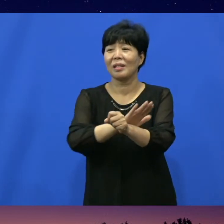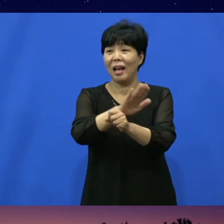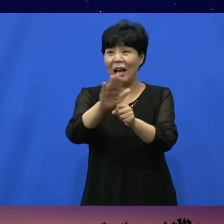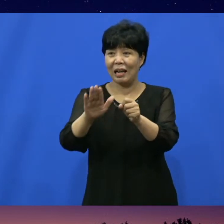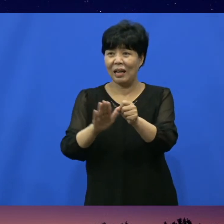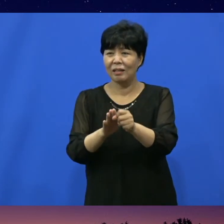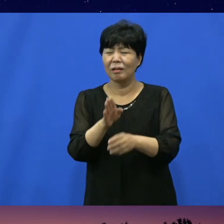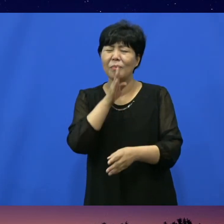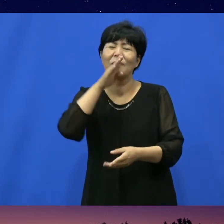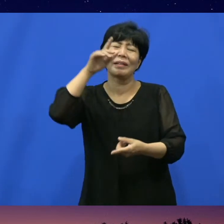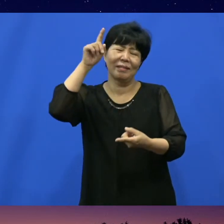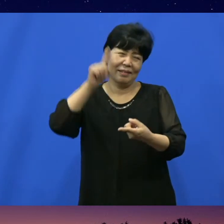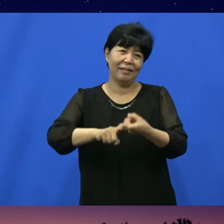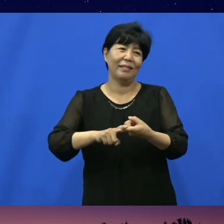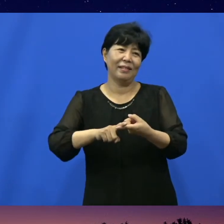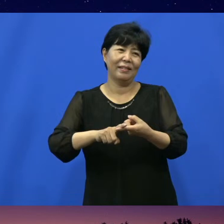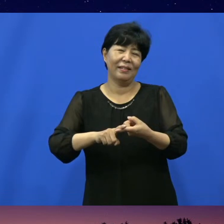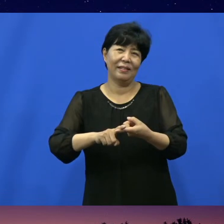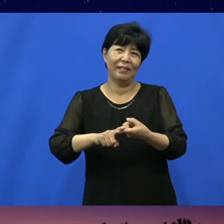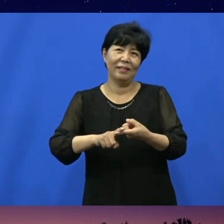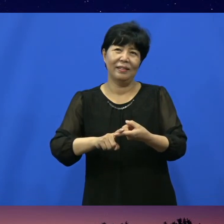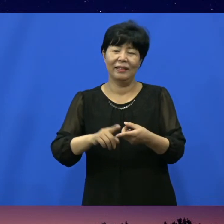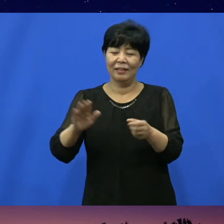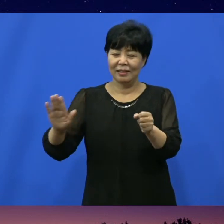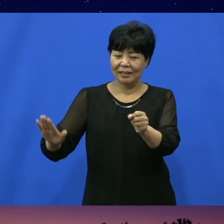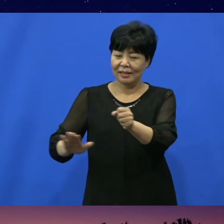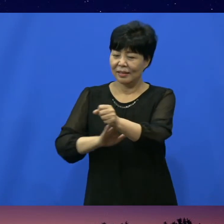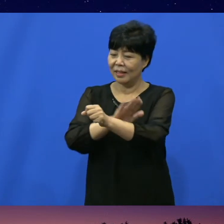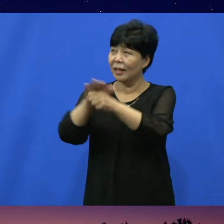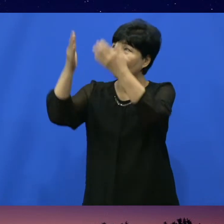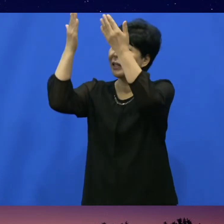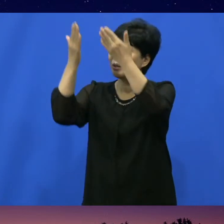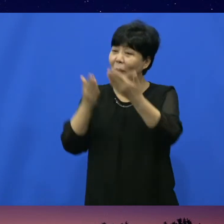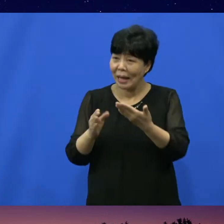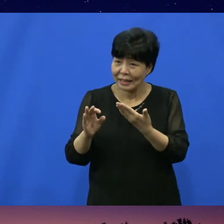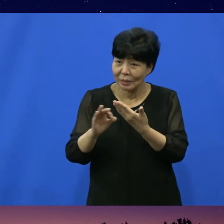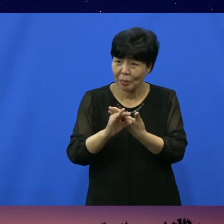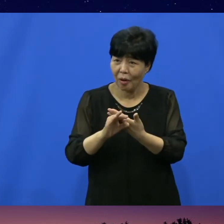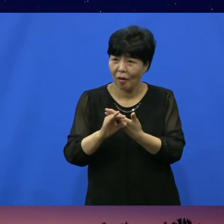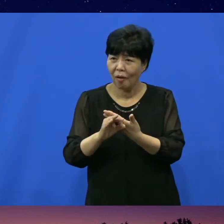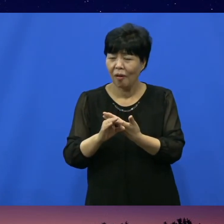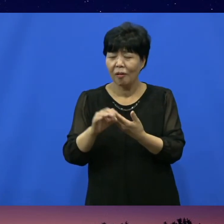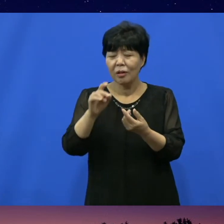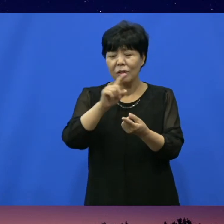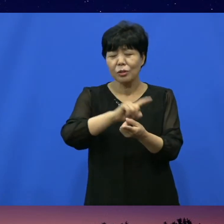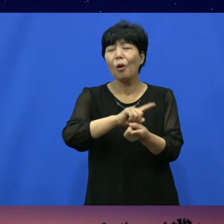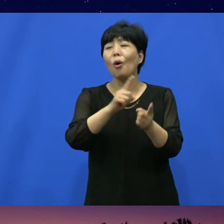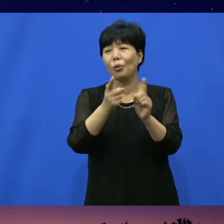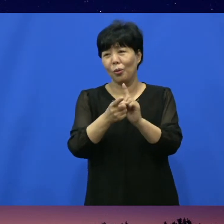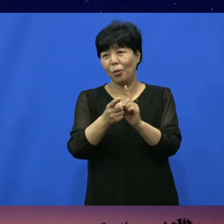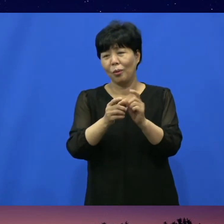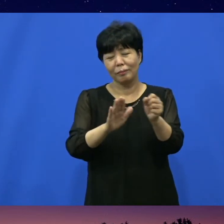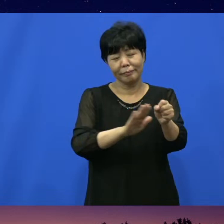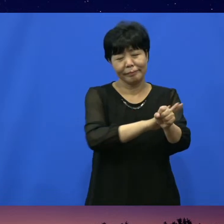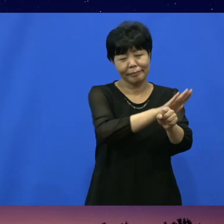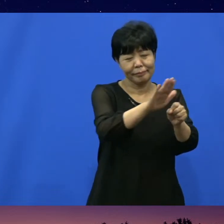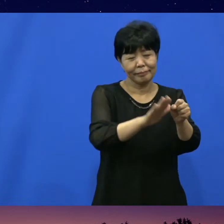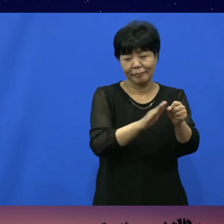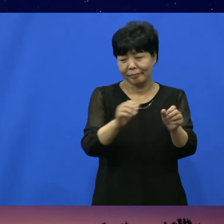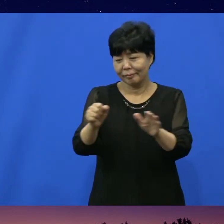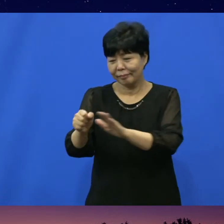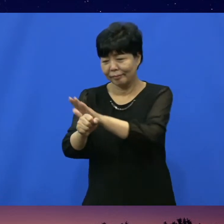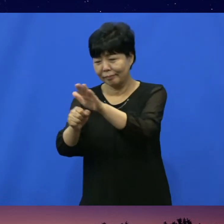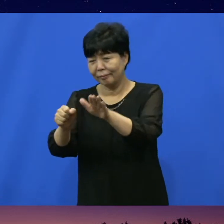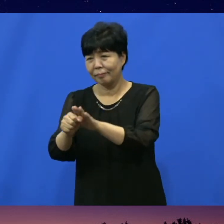이게 사도 요한은 그래요. 우리가 사랑을 받으면 그 경험하면 이제 사랑하는 게 마땅하다는 거예요. 자연스럽다는 거예요. 서로 사랑해지는